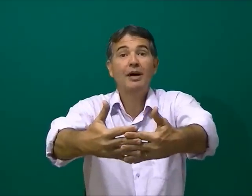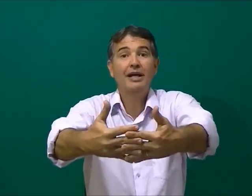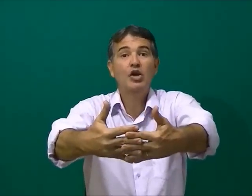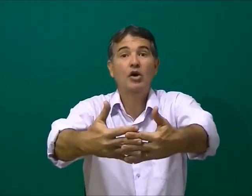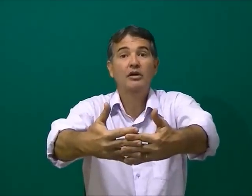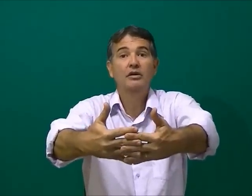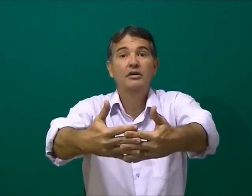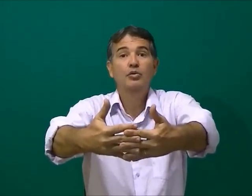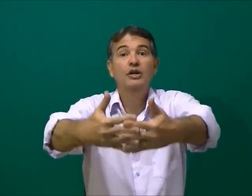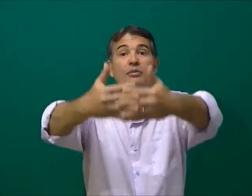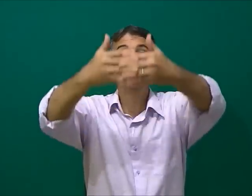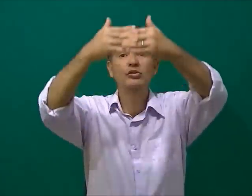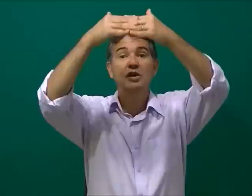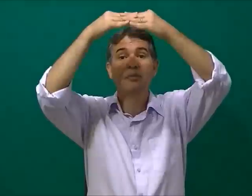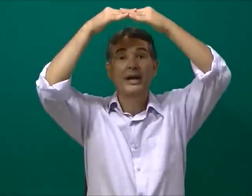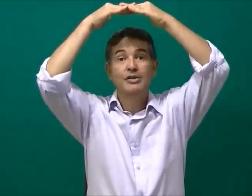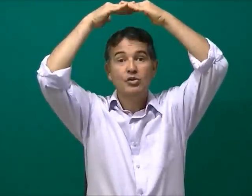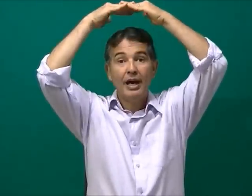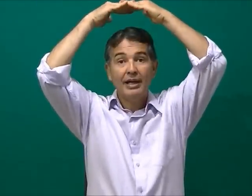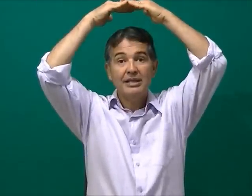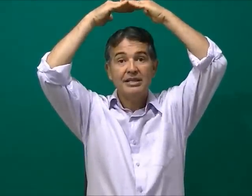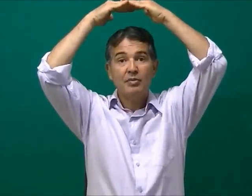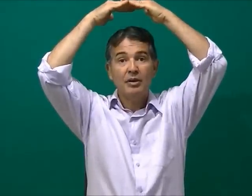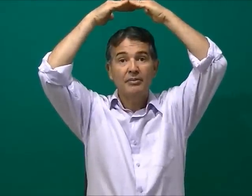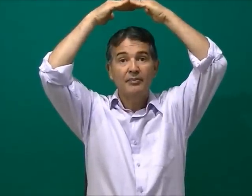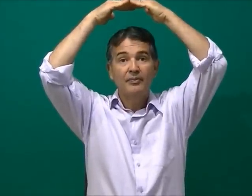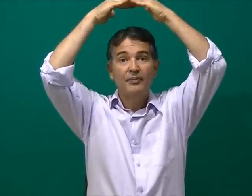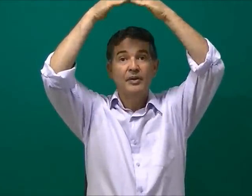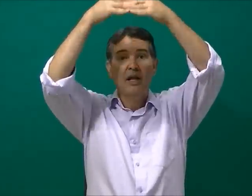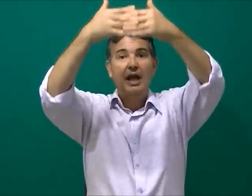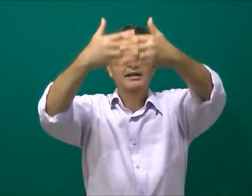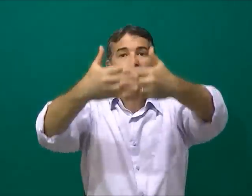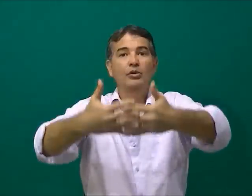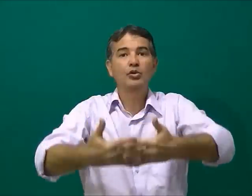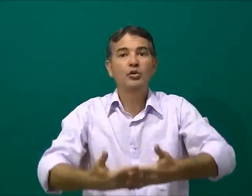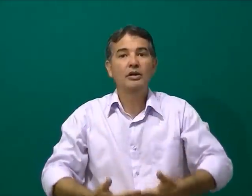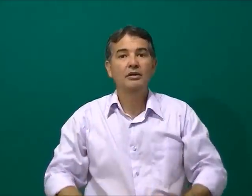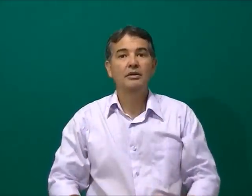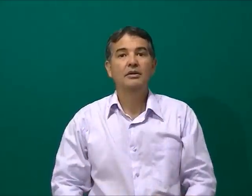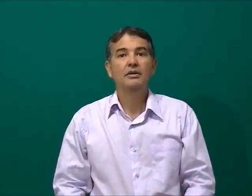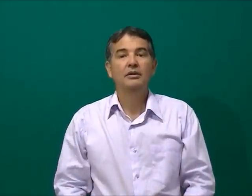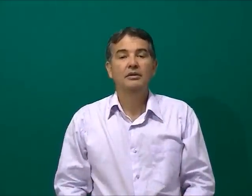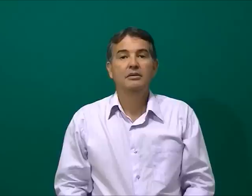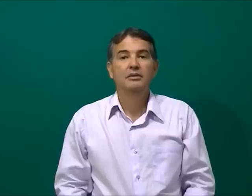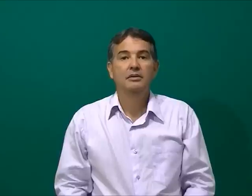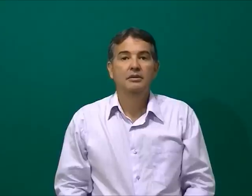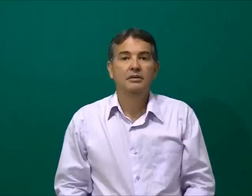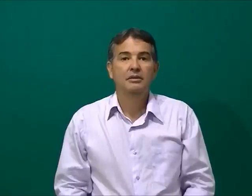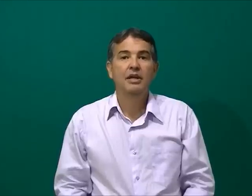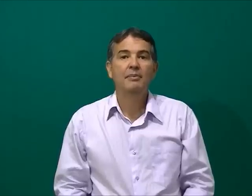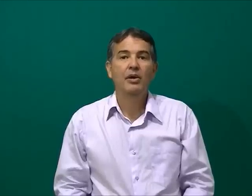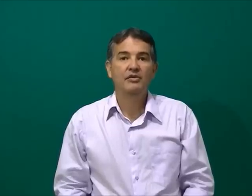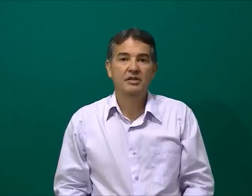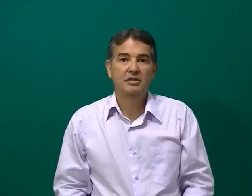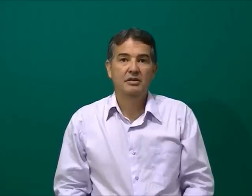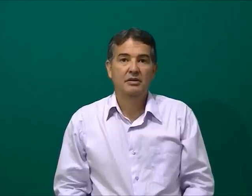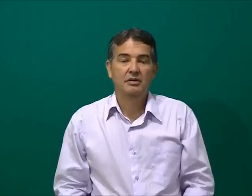aqui, ó, o tamanho do seu abraço, aqui em cima, até a altura da pelvis.